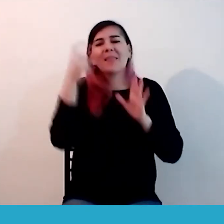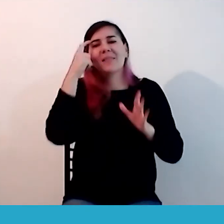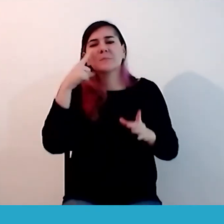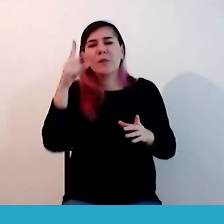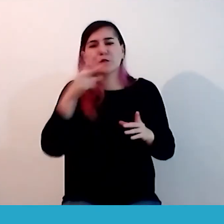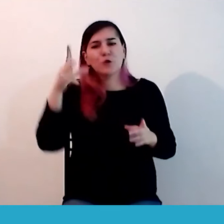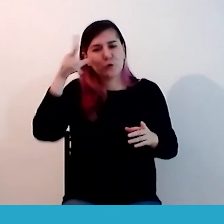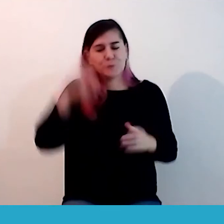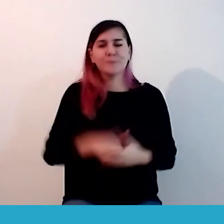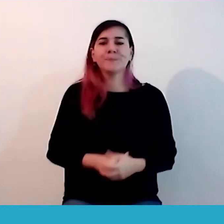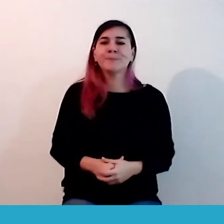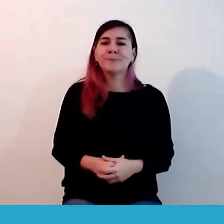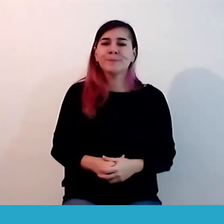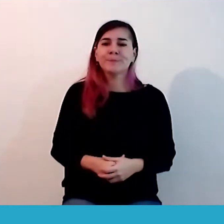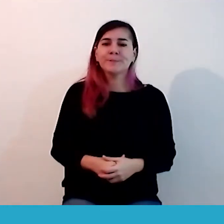10.208.